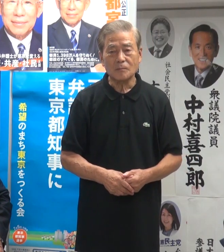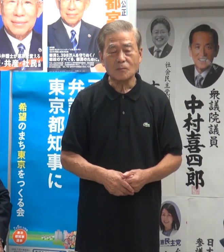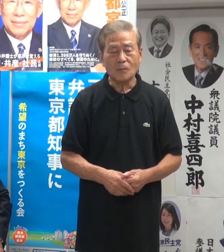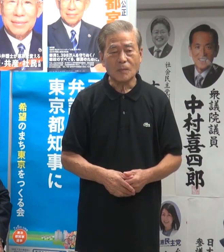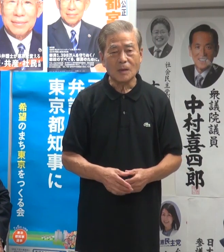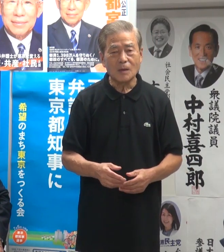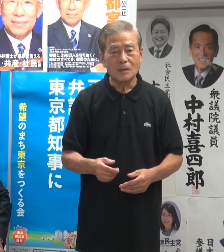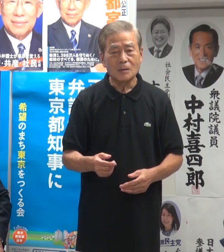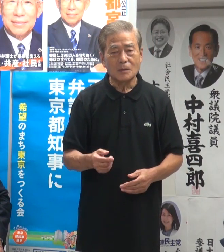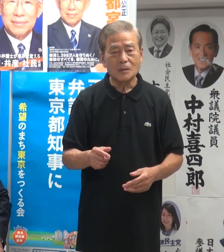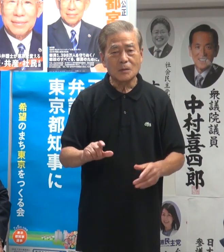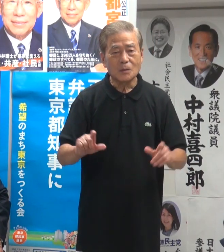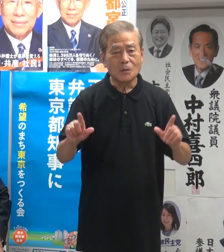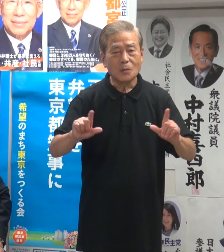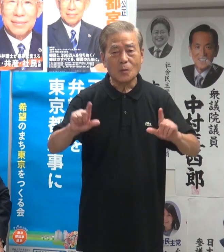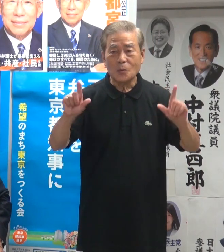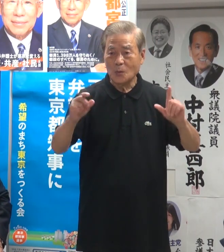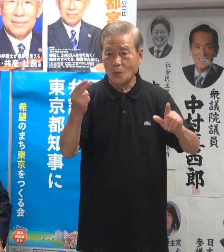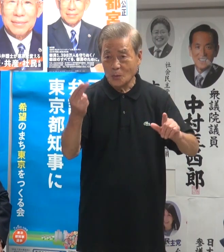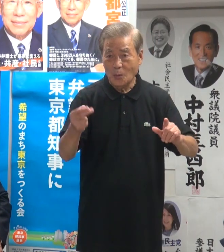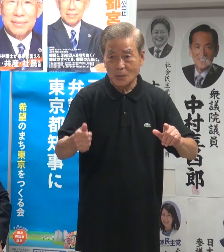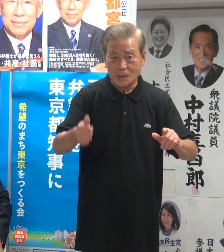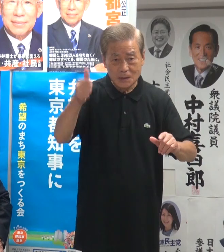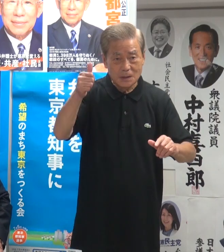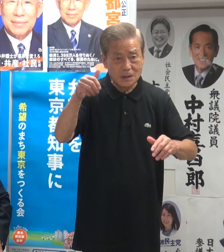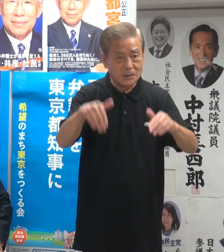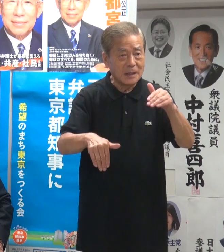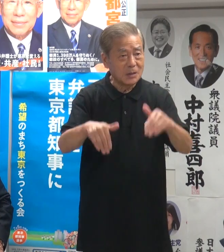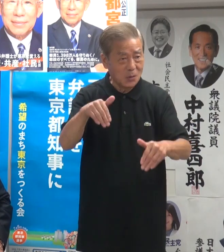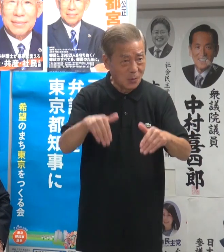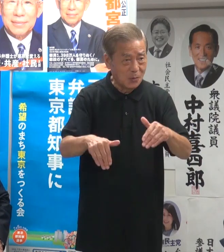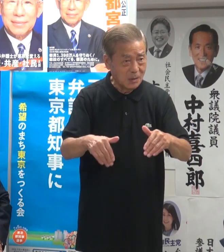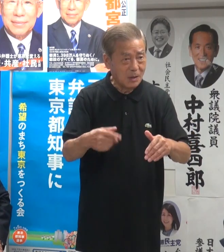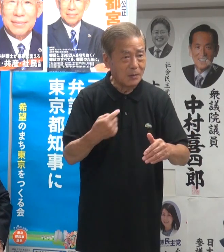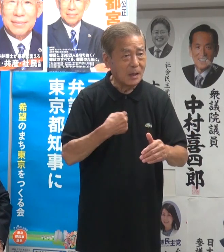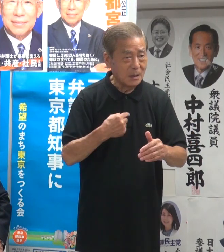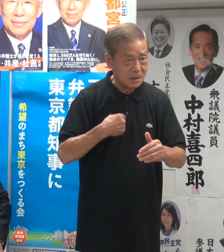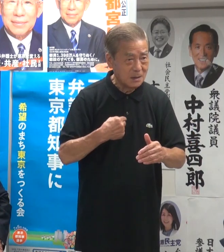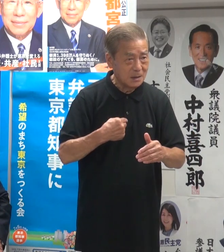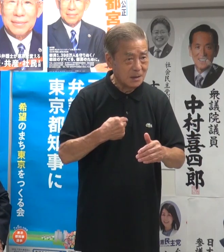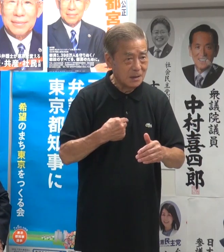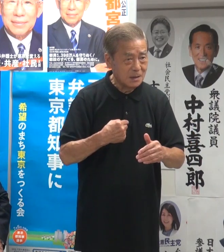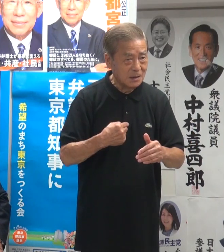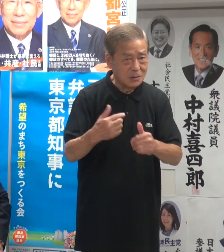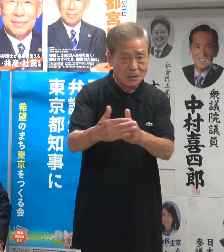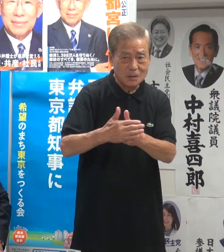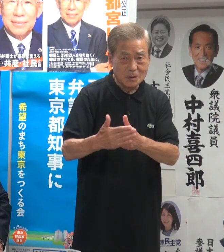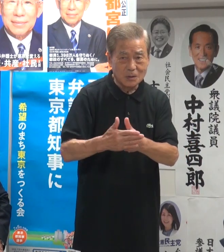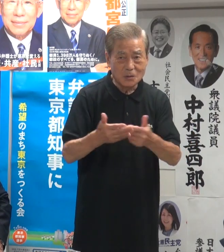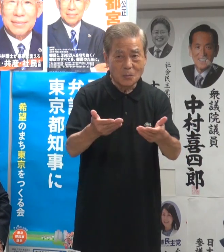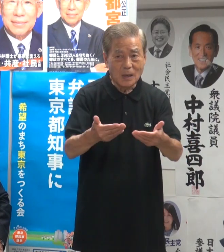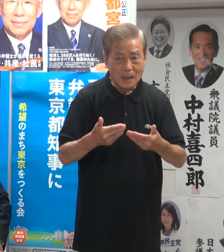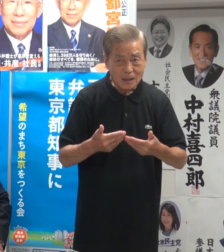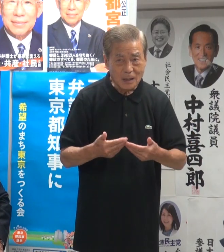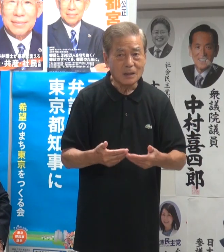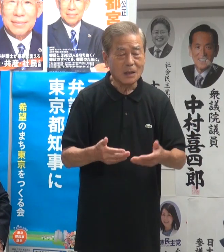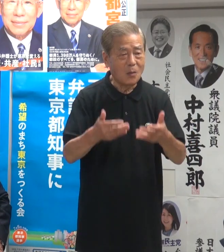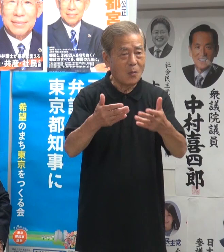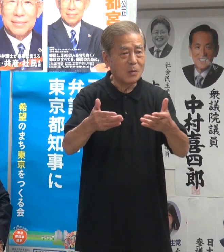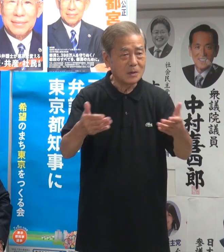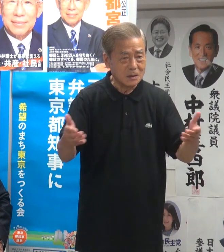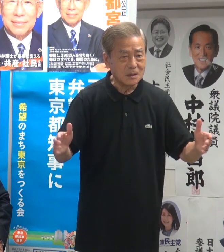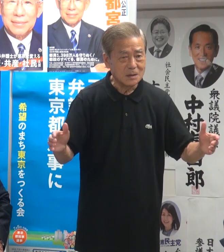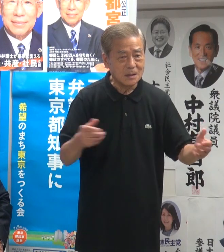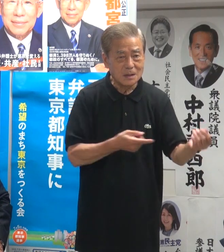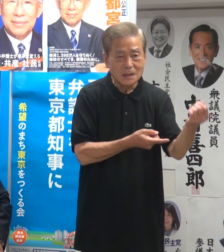少なくとも都知事選で私を支持する方向に大きくまとまりつつあったというのは間違いないでしょう